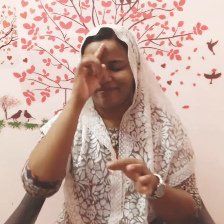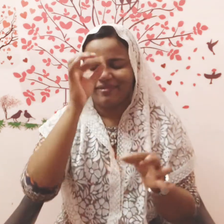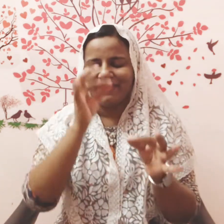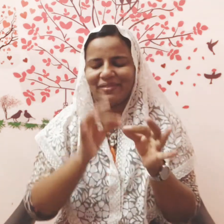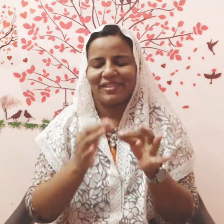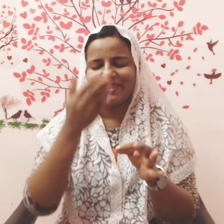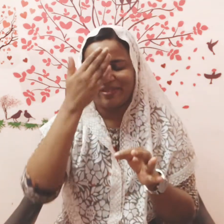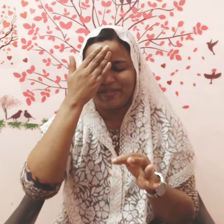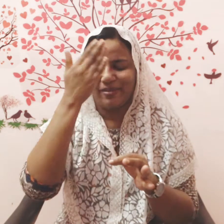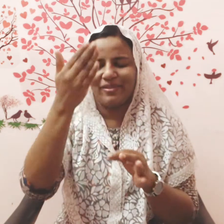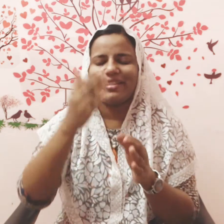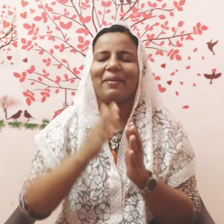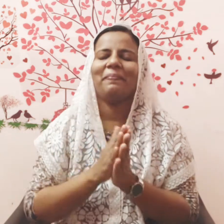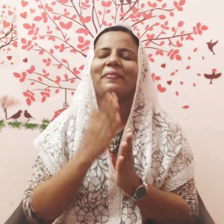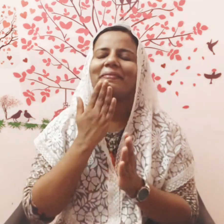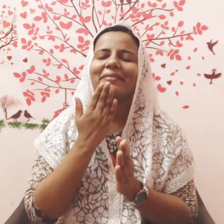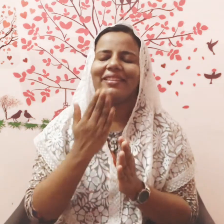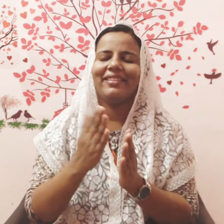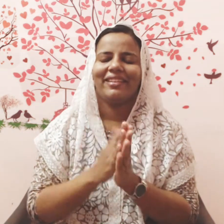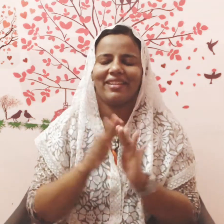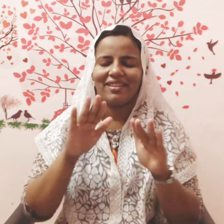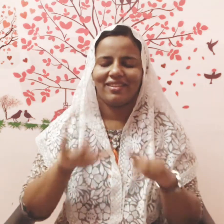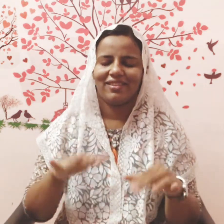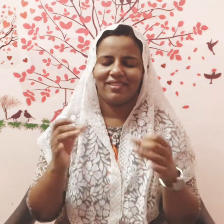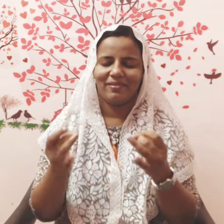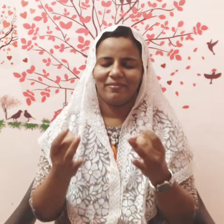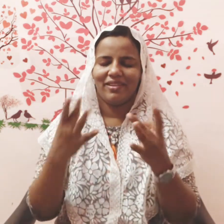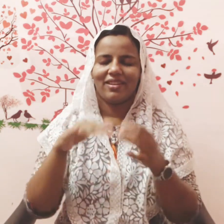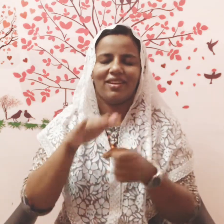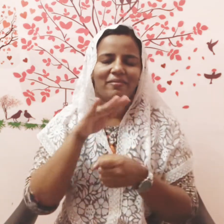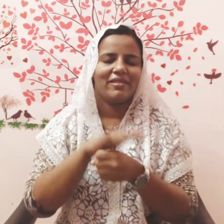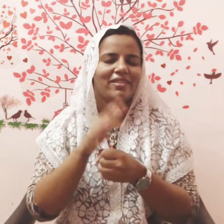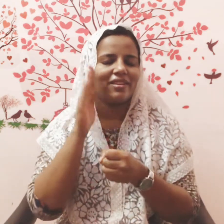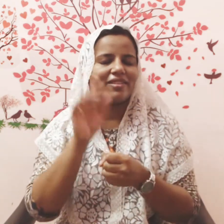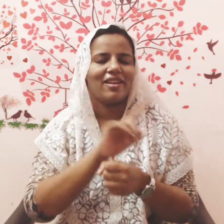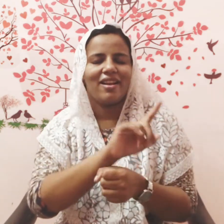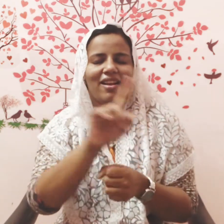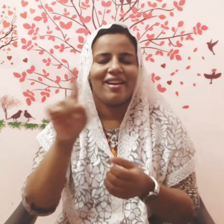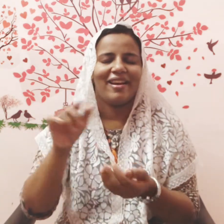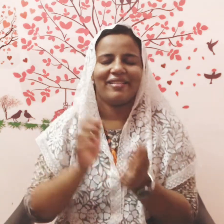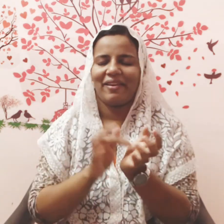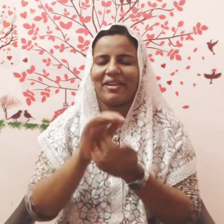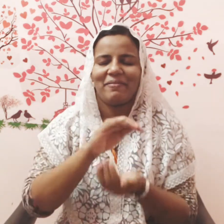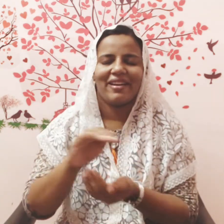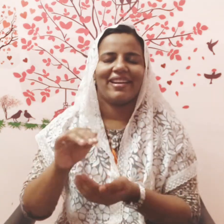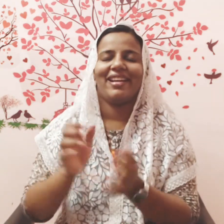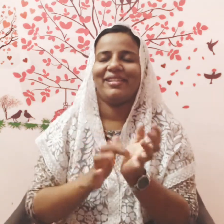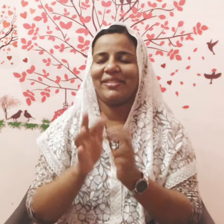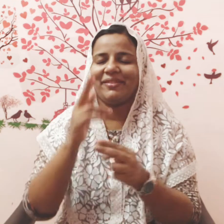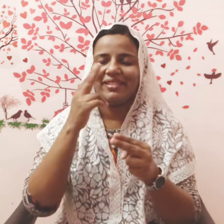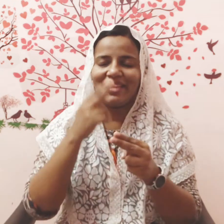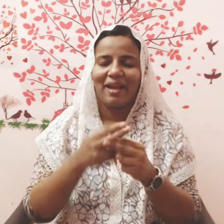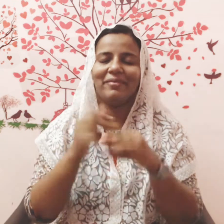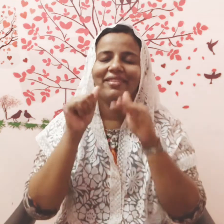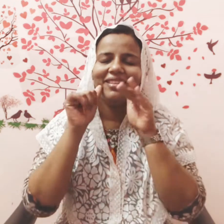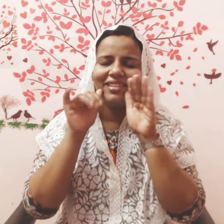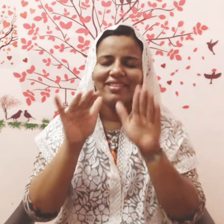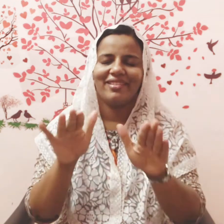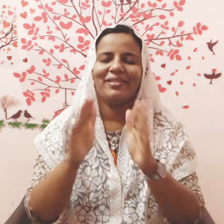ദൈവത്തിൻ്റെ വിശ്വസ്തതയ്ക്കായിട്ട് ഞങ്ങൾ നന്ദി പറയുന്ന കർത്താവെ. ഹല്ലേലൂയ. ഈ പ്രഭാതത്തിൽ അപ്പാ, ഈ ശബ്ദം കേൾക്കുന്ന എല്ലാ മക്കളെയും യേശു ക്രിസ്തുവിൻ്റെ നാമത്തിൽ